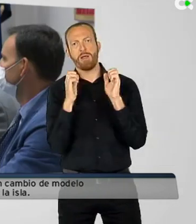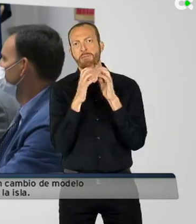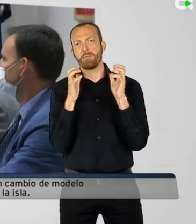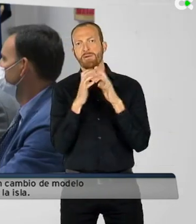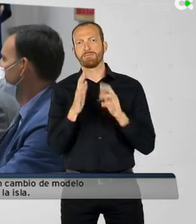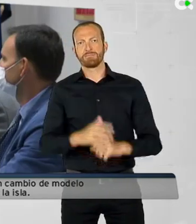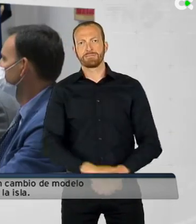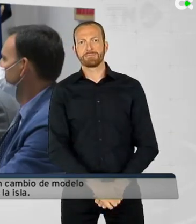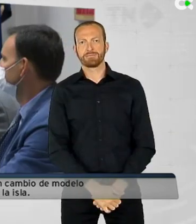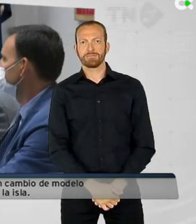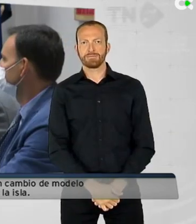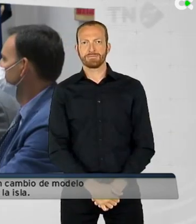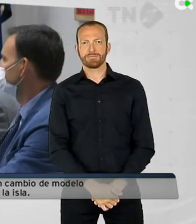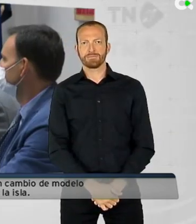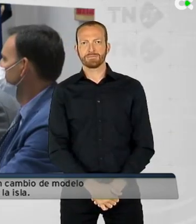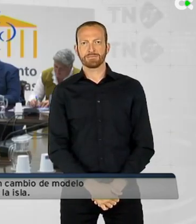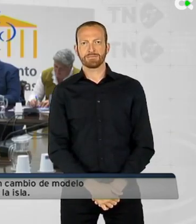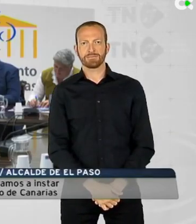isla.